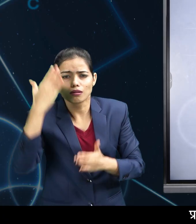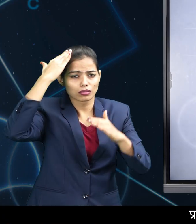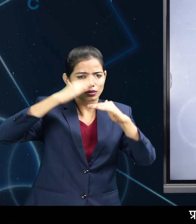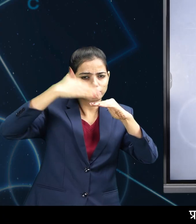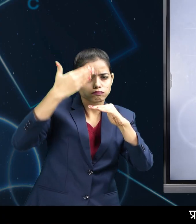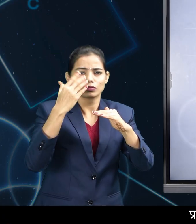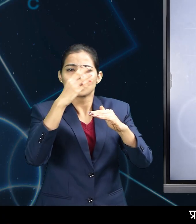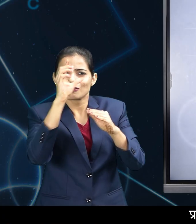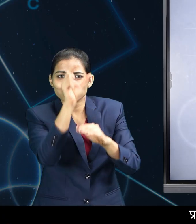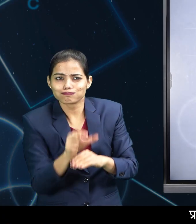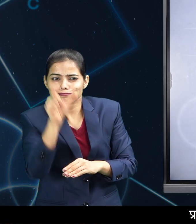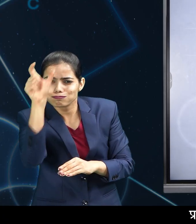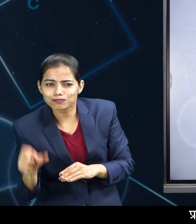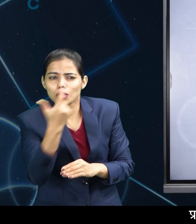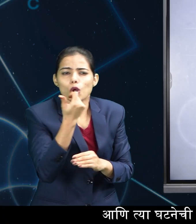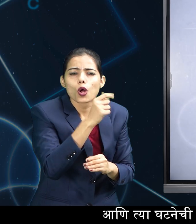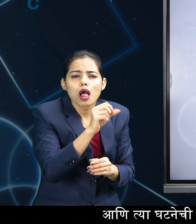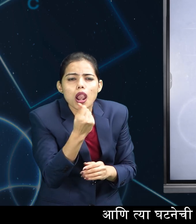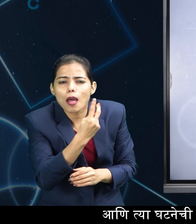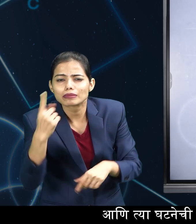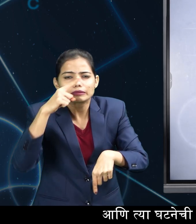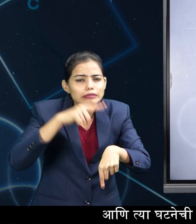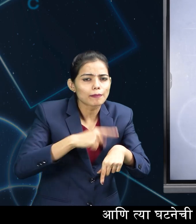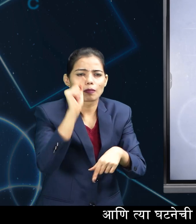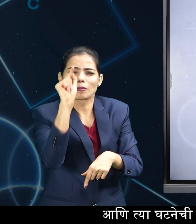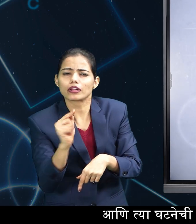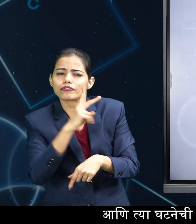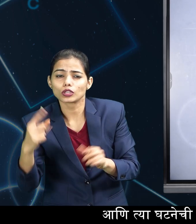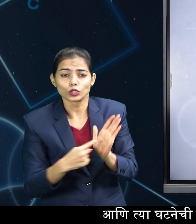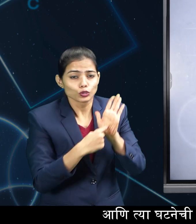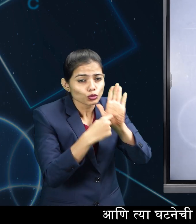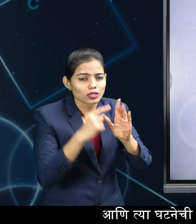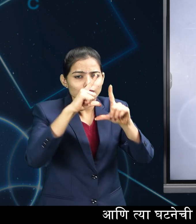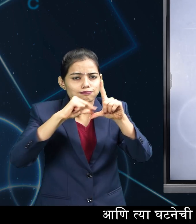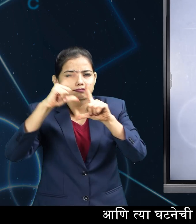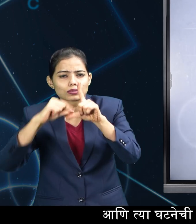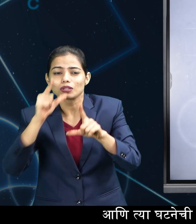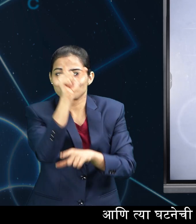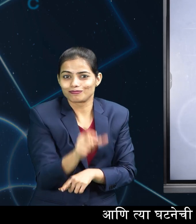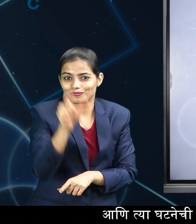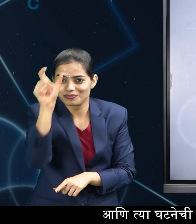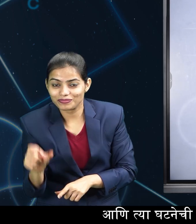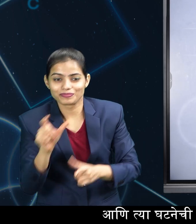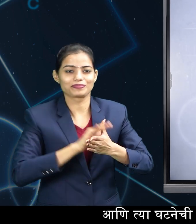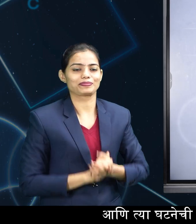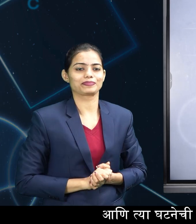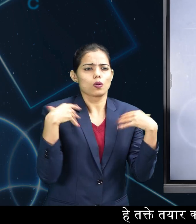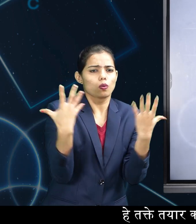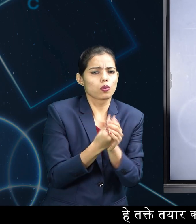प्रमुखांची संख्या एका स्तंभात लिहा आणि त्या घटनेची पुनरावृत्ती झालेली संख्या वारंवारता स्तंभात